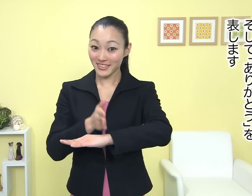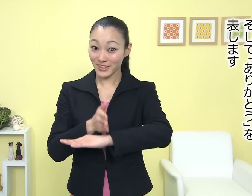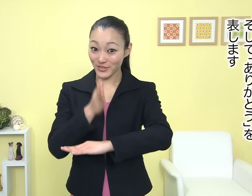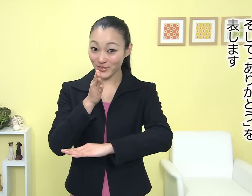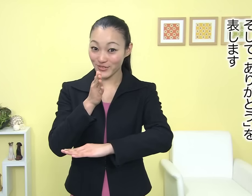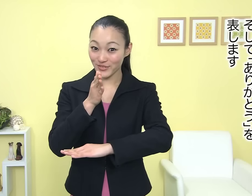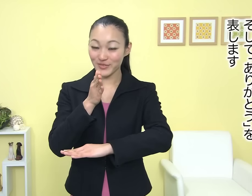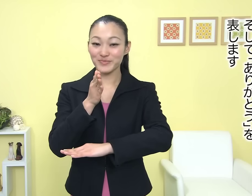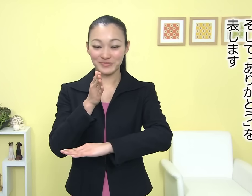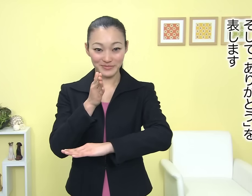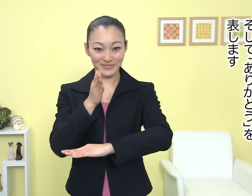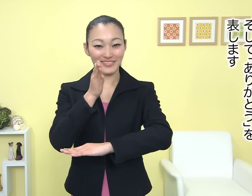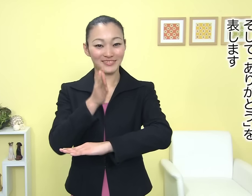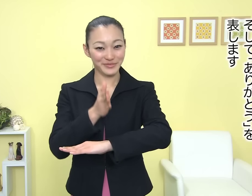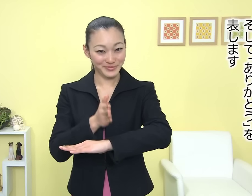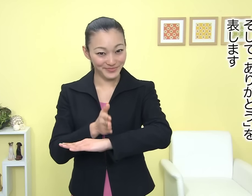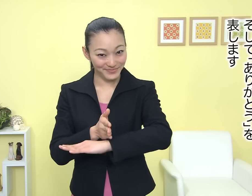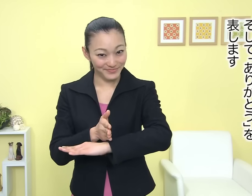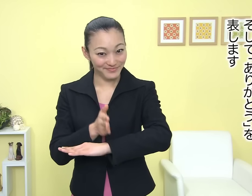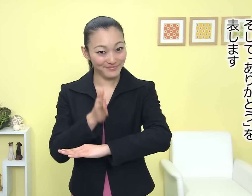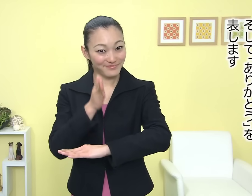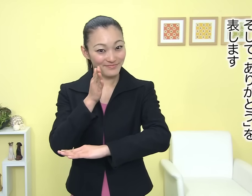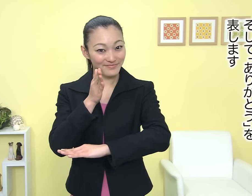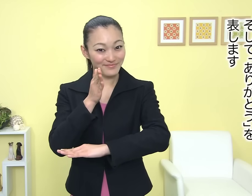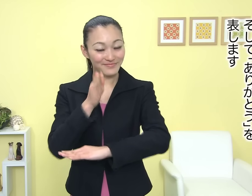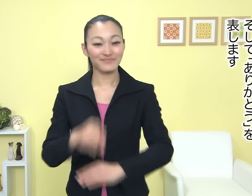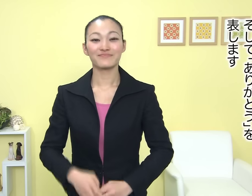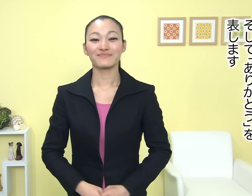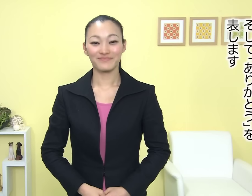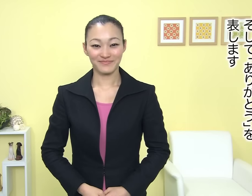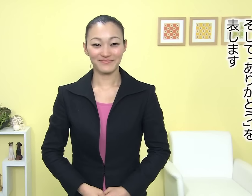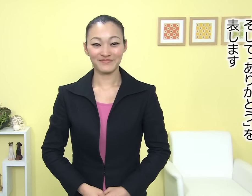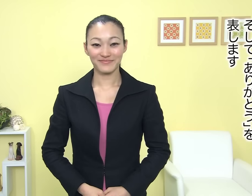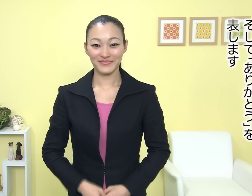そしてありがとうを表します。